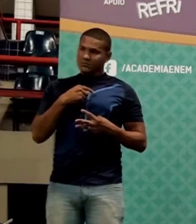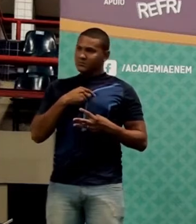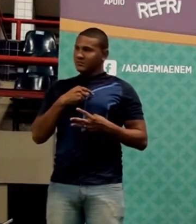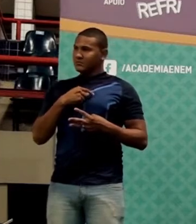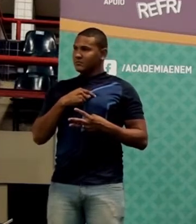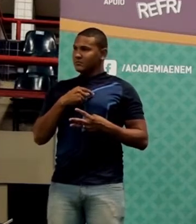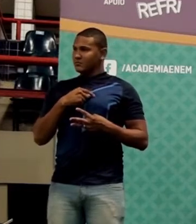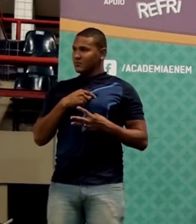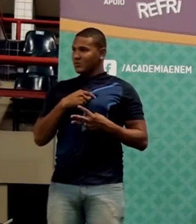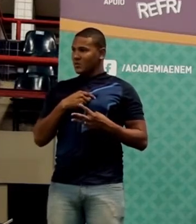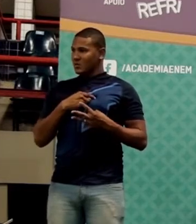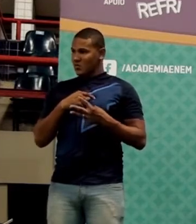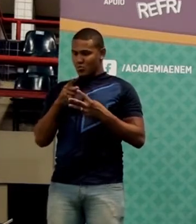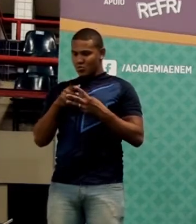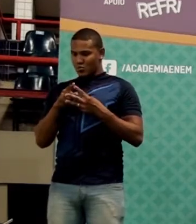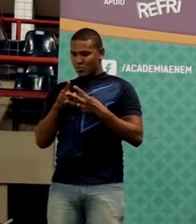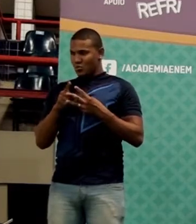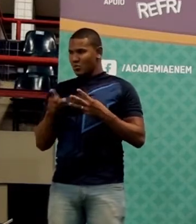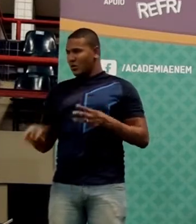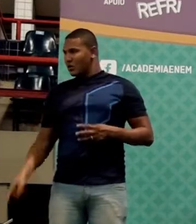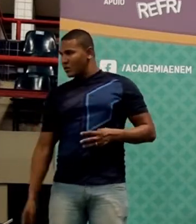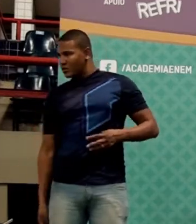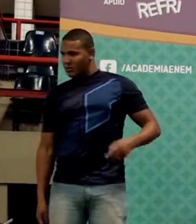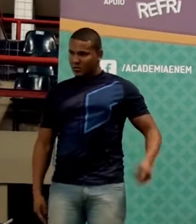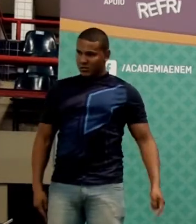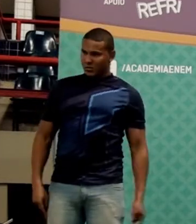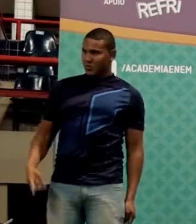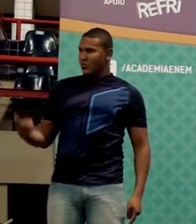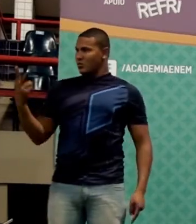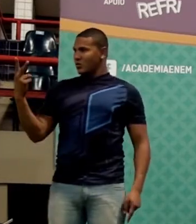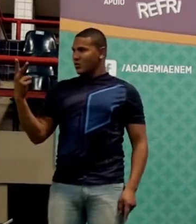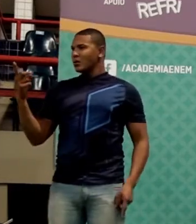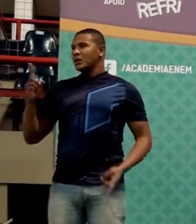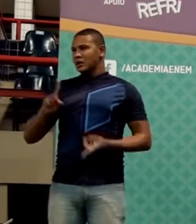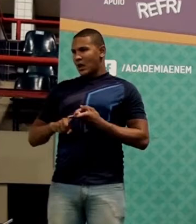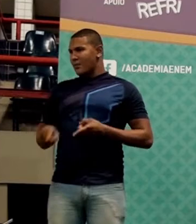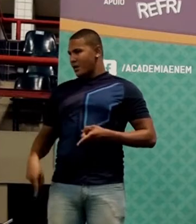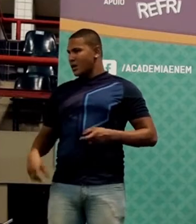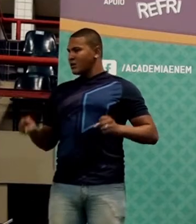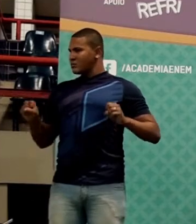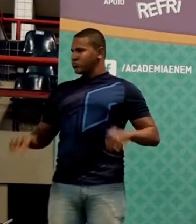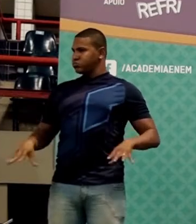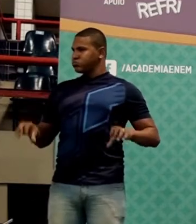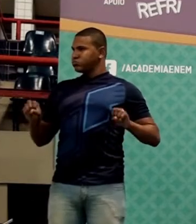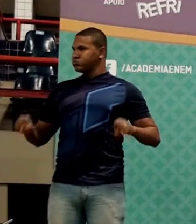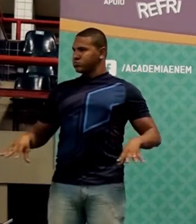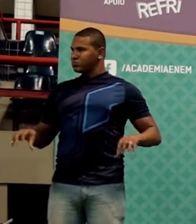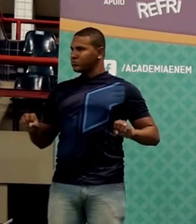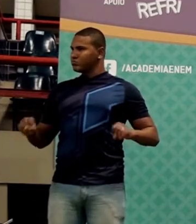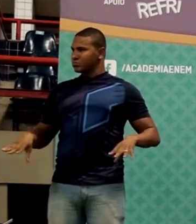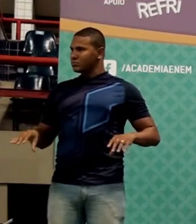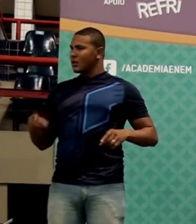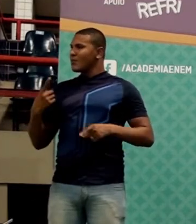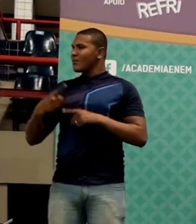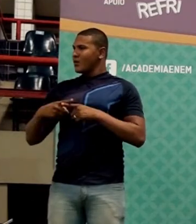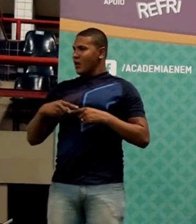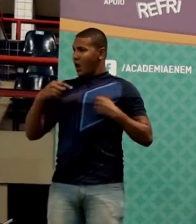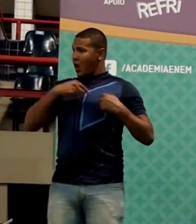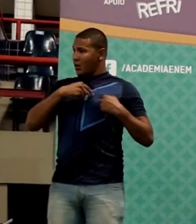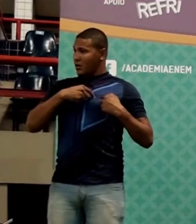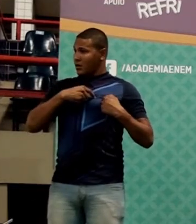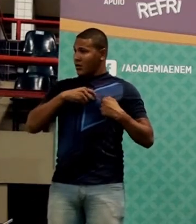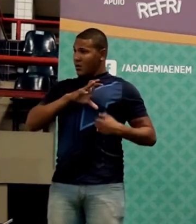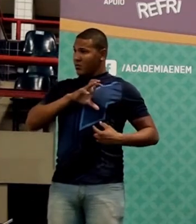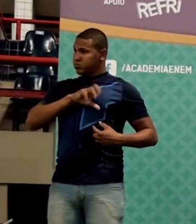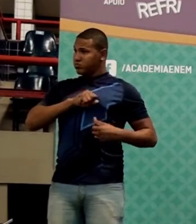outro. As panturrilhas, elas têm esse papel de bombardear o sangue, para esse sangue subir. Menina, aula é